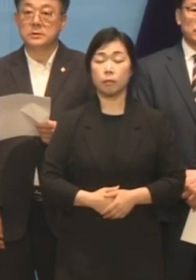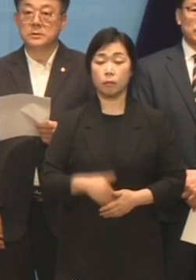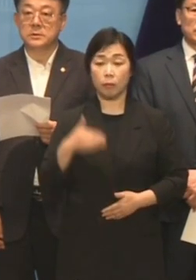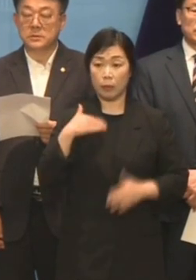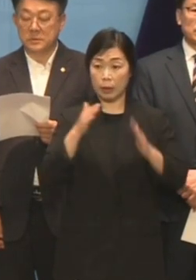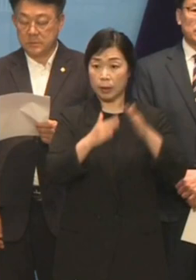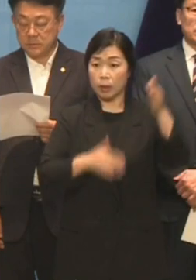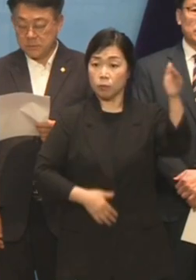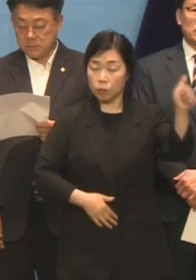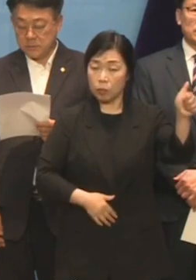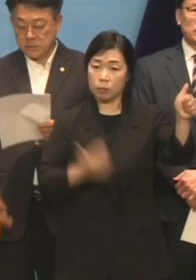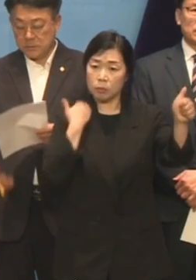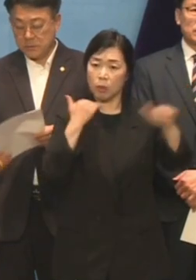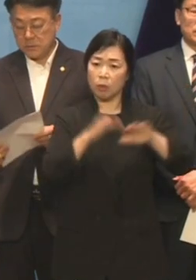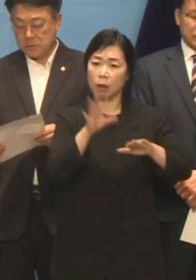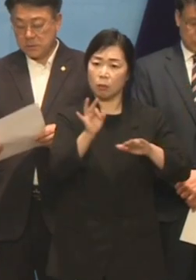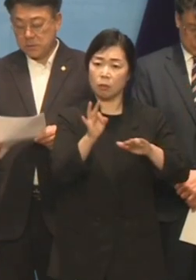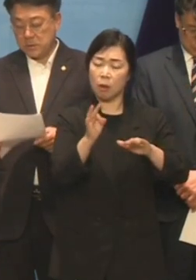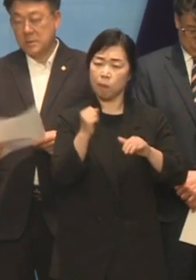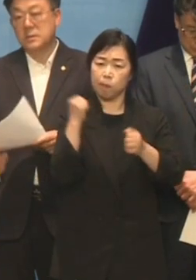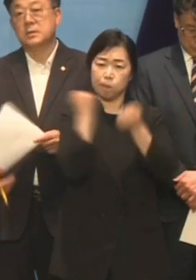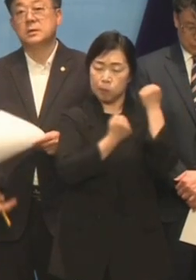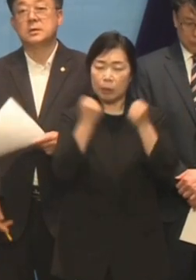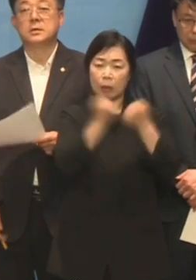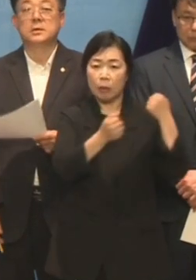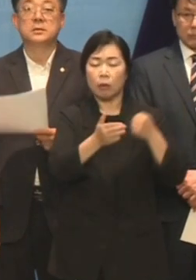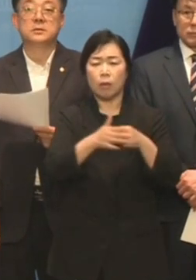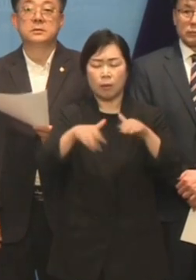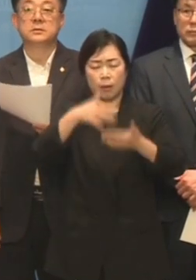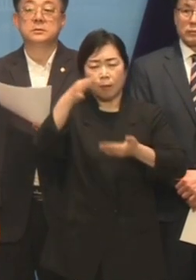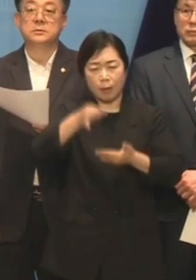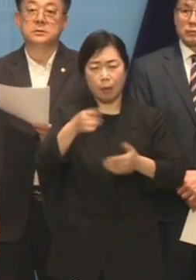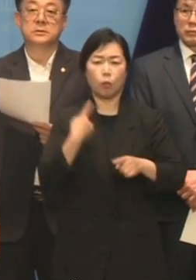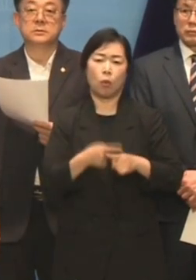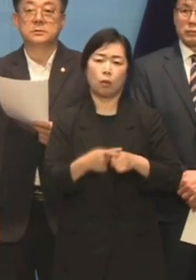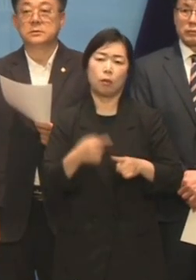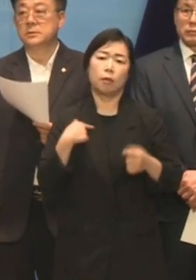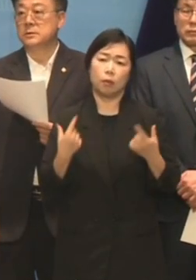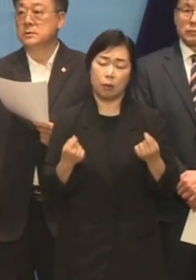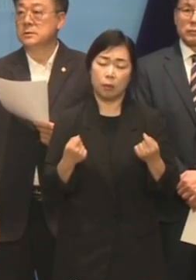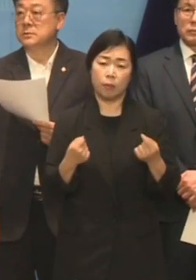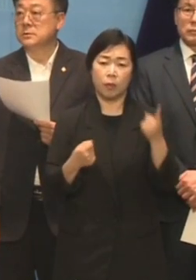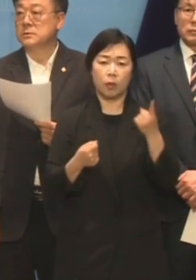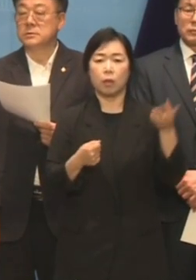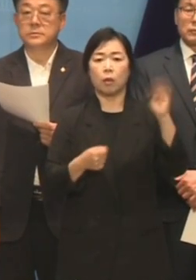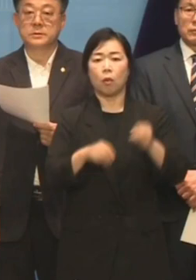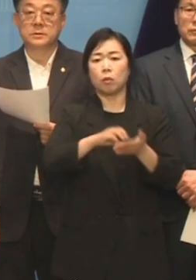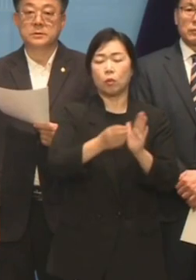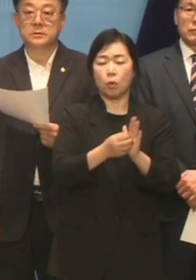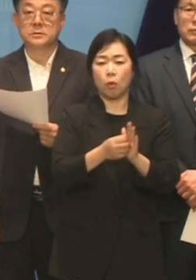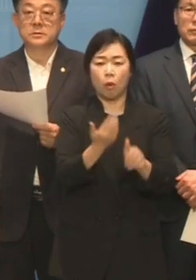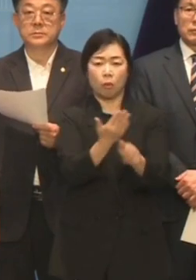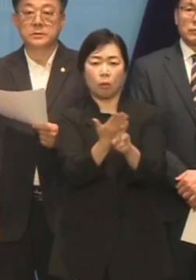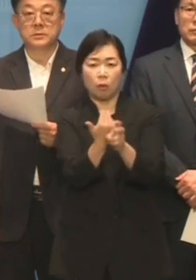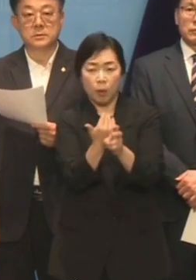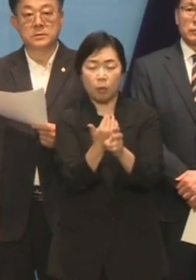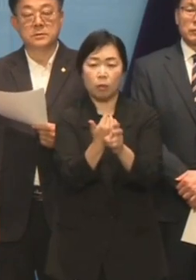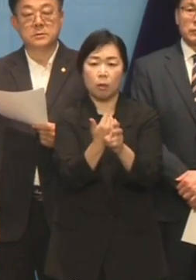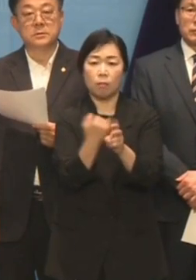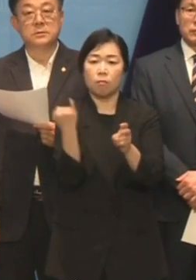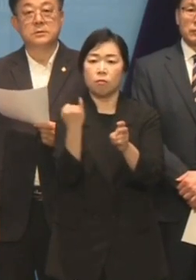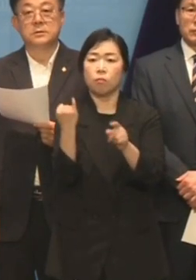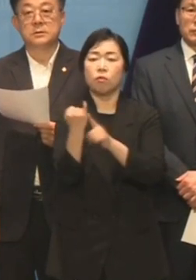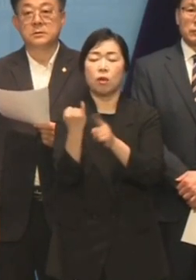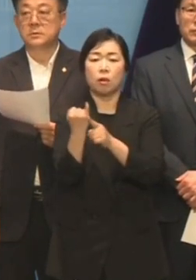저의 집주인은 전세금을 안 주려고 전 재산이나 다름없는 시가 1억 원 상당의 덤프트럭을 아내에게